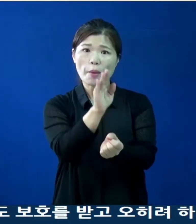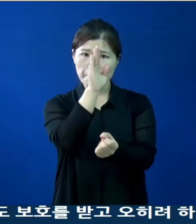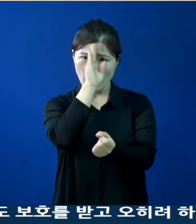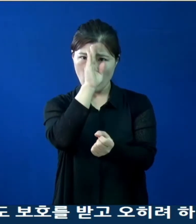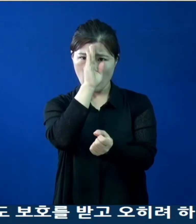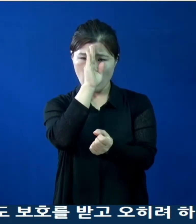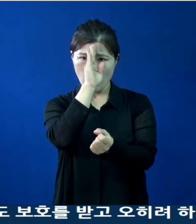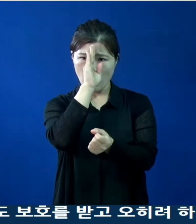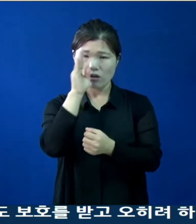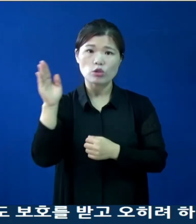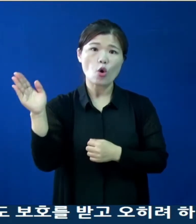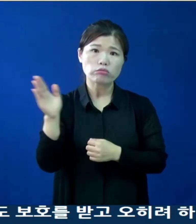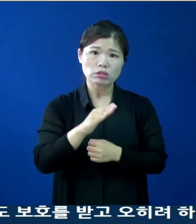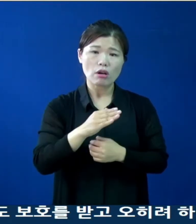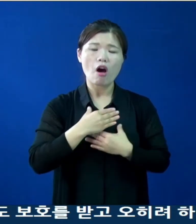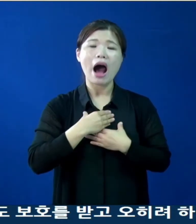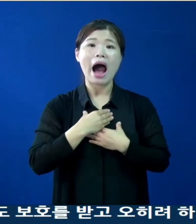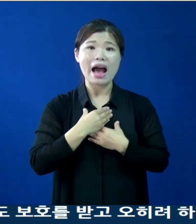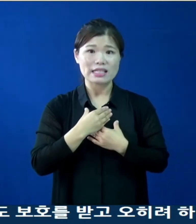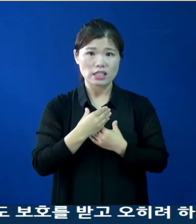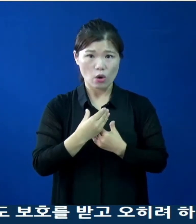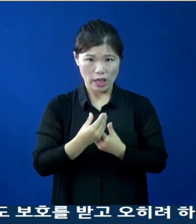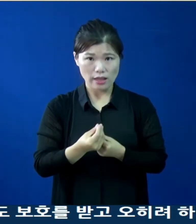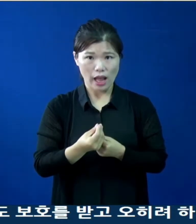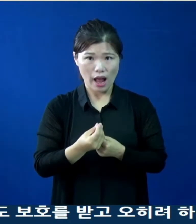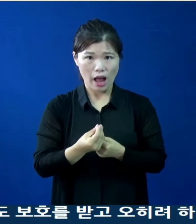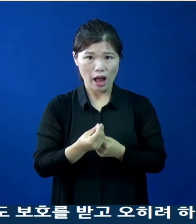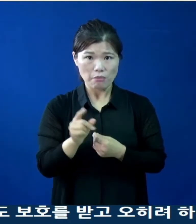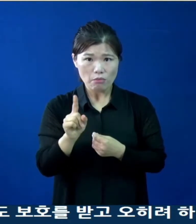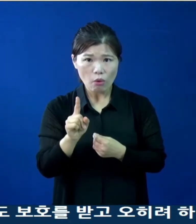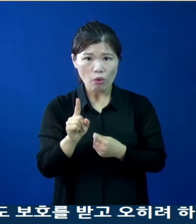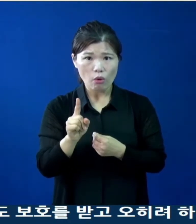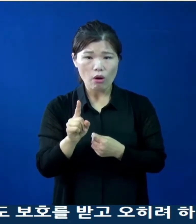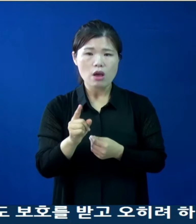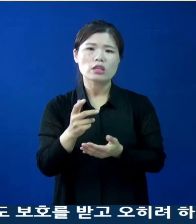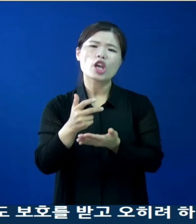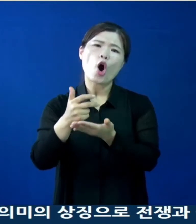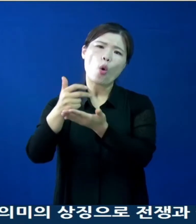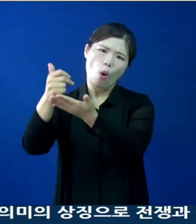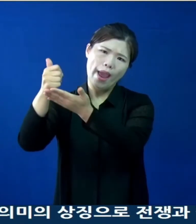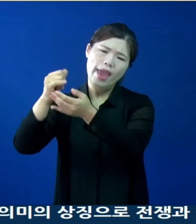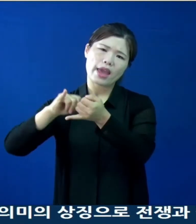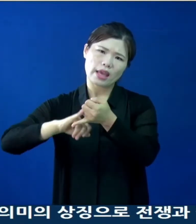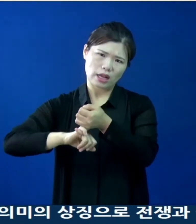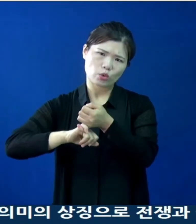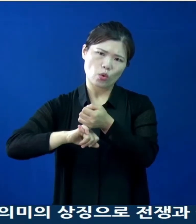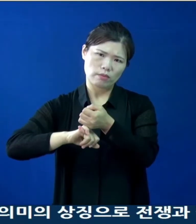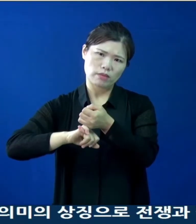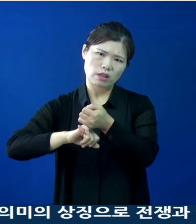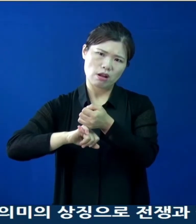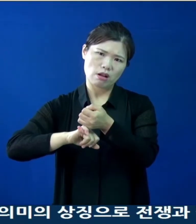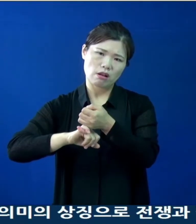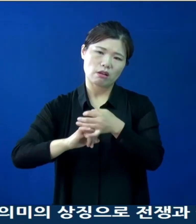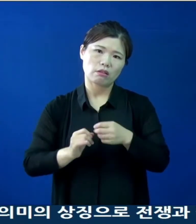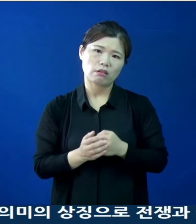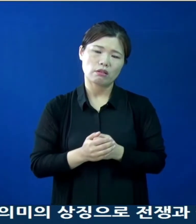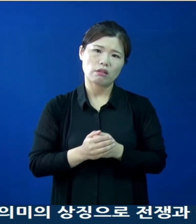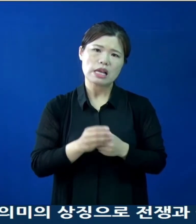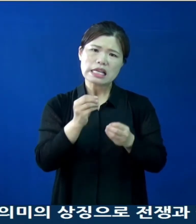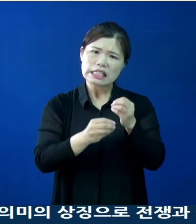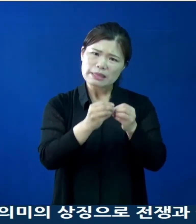전염병으로부터 안전하다, 이것이 여호와의 약속이라는 겁니다. 이것은